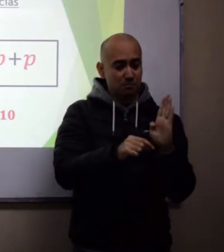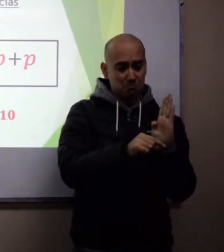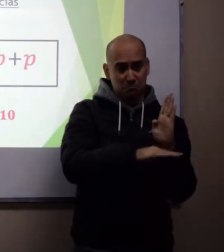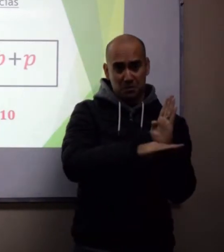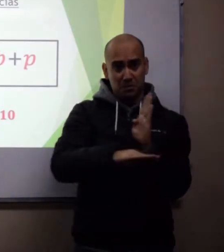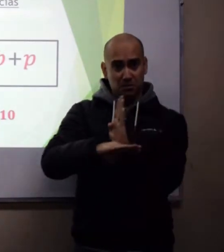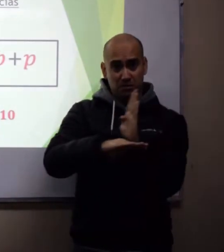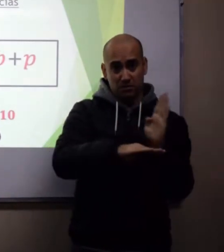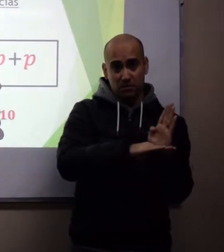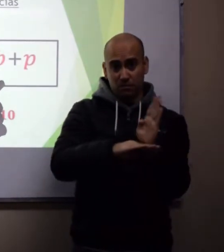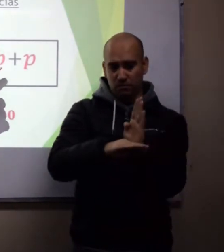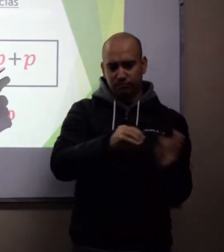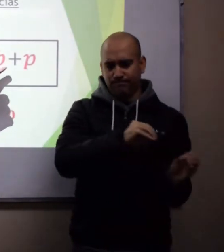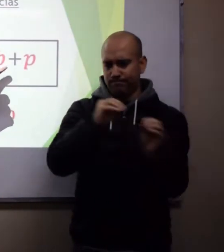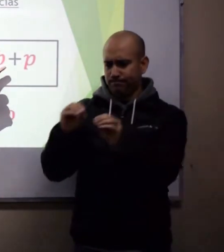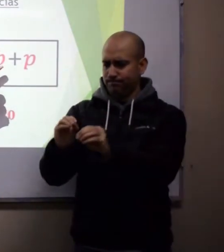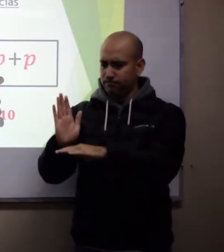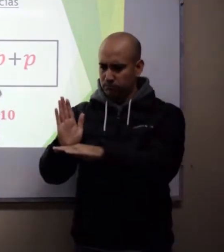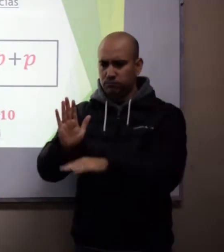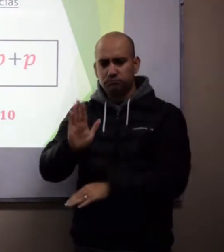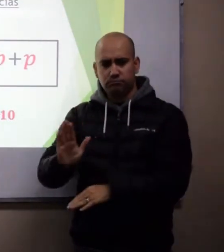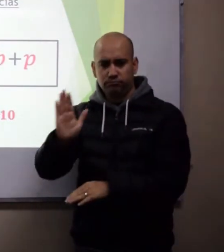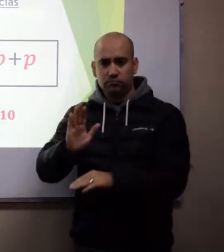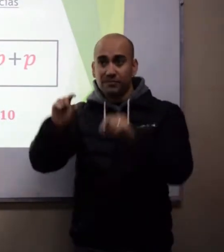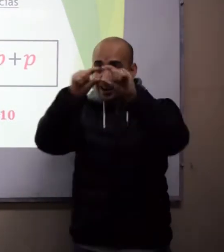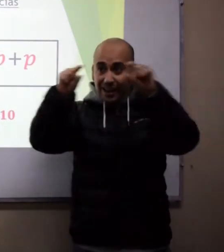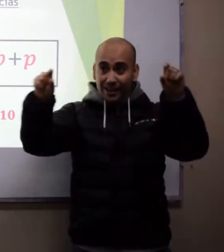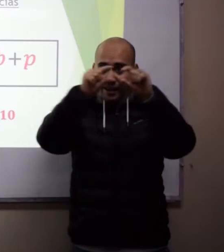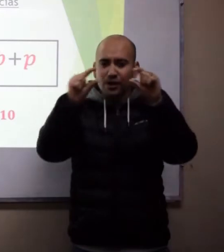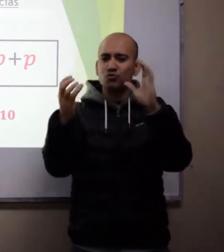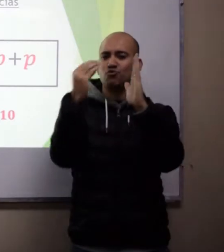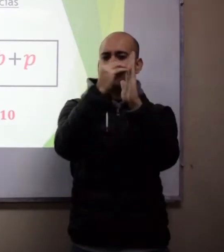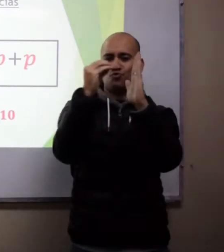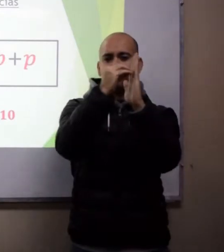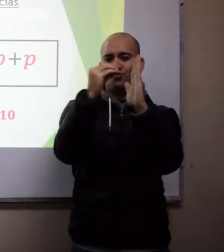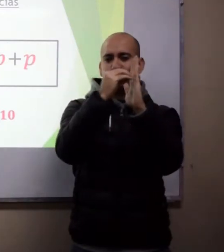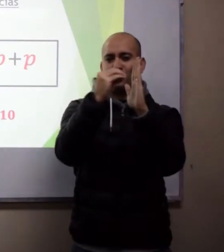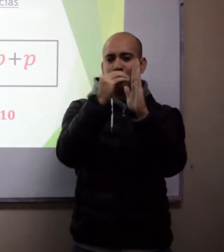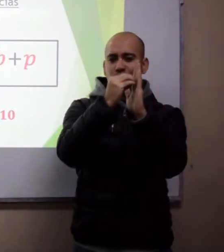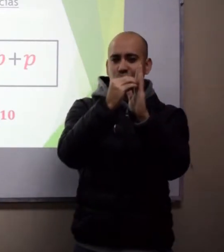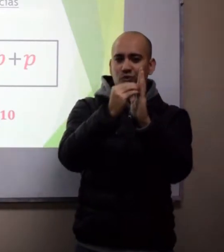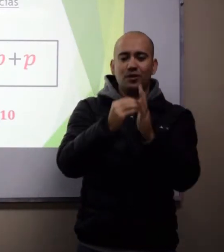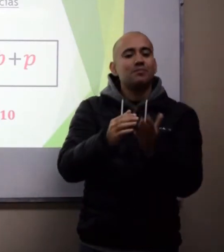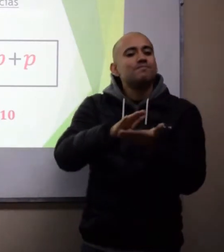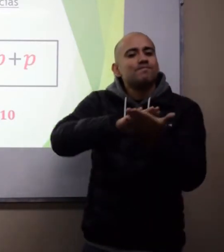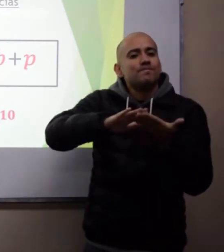base y se suman los exponentes. Un ejemplo.